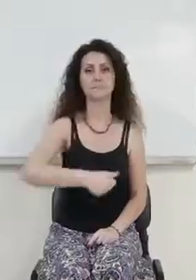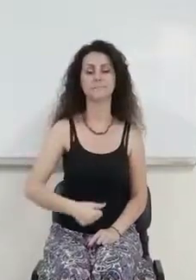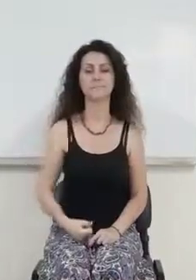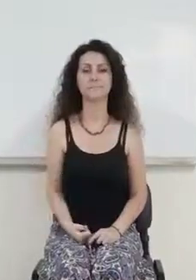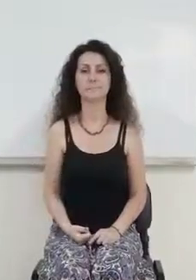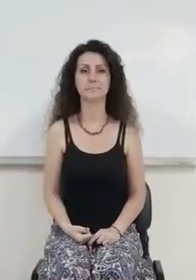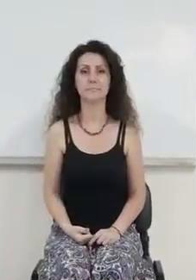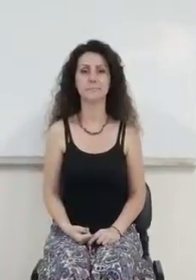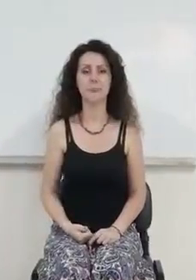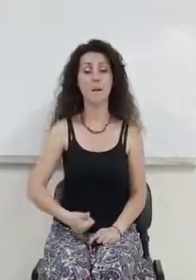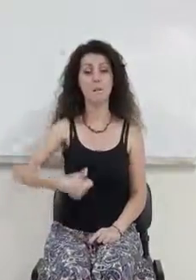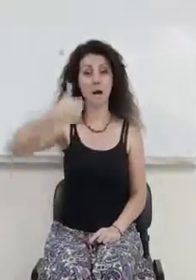Bakan,